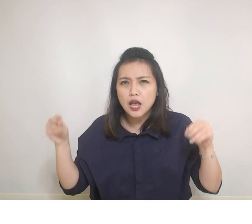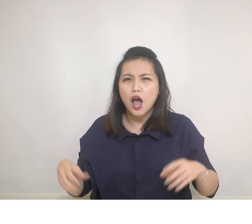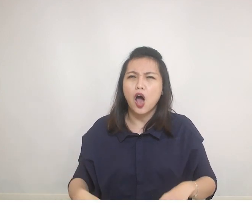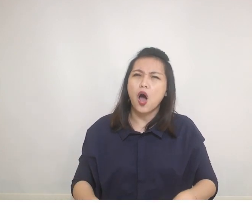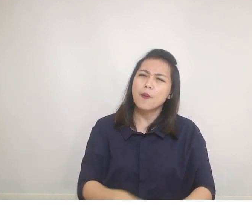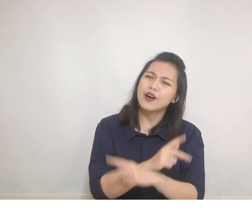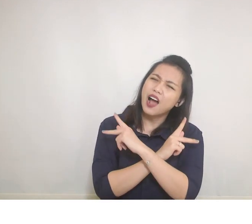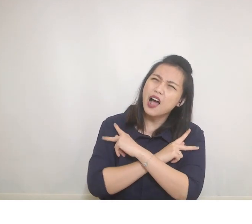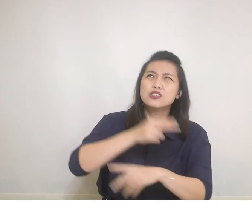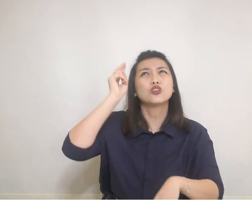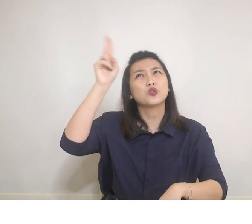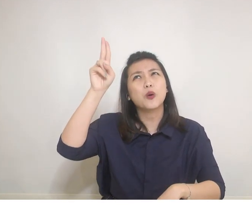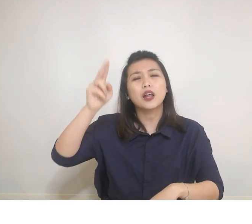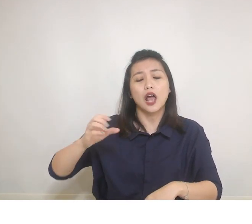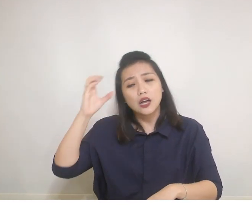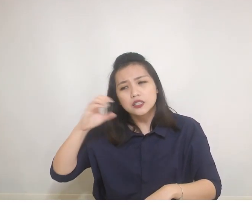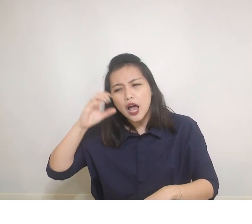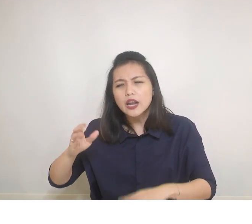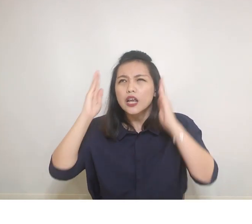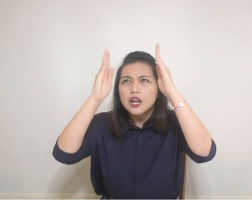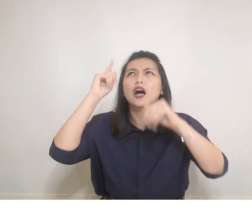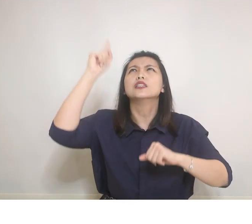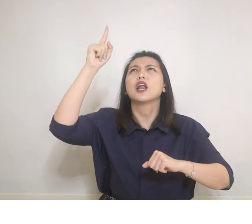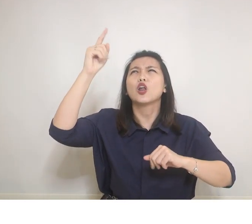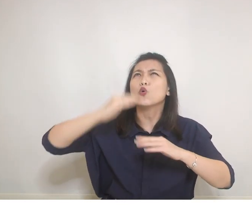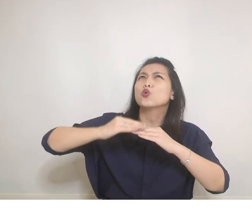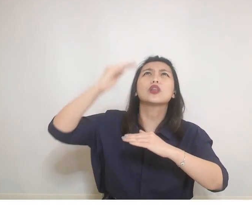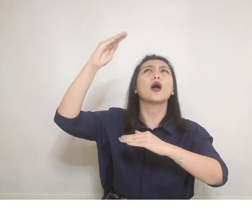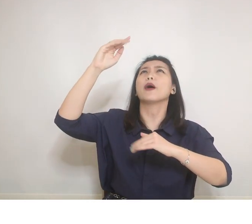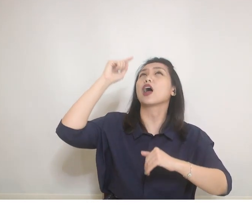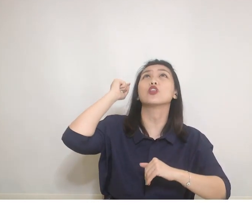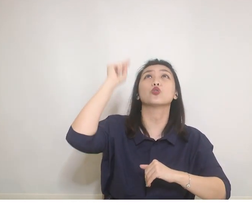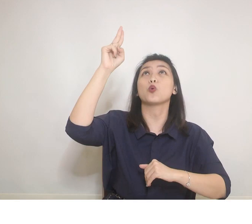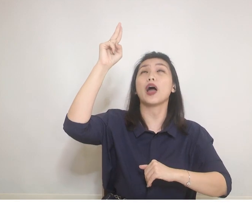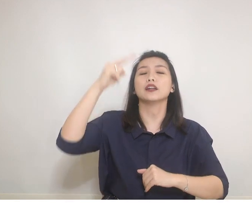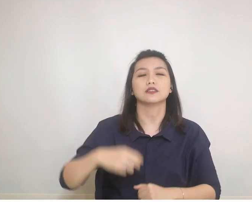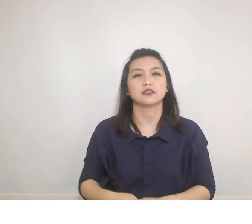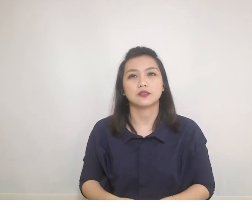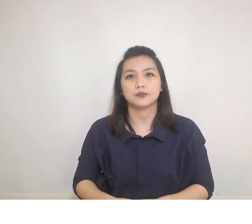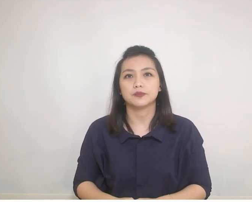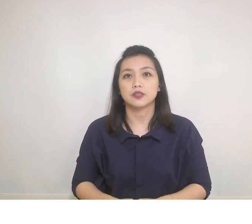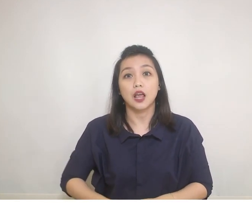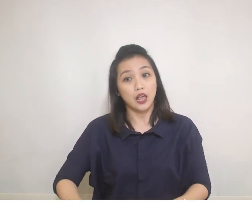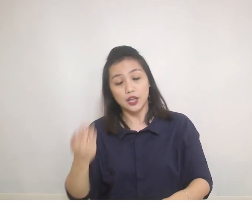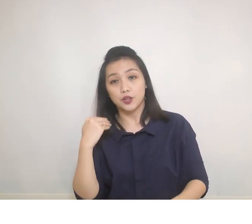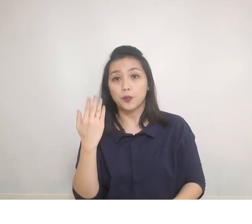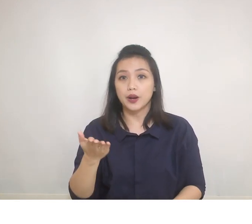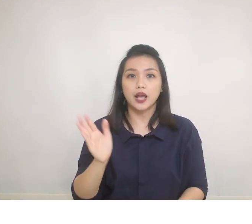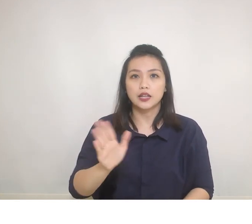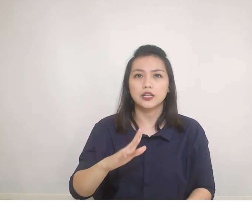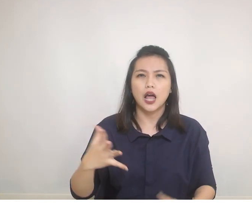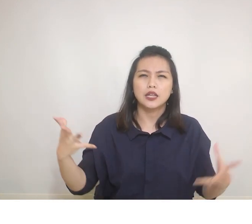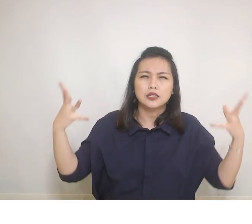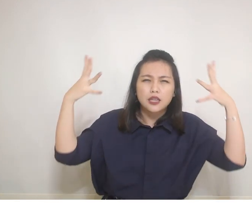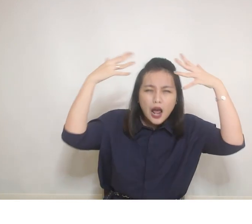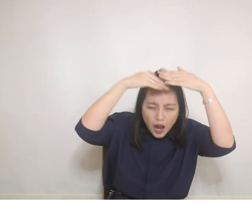percaya bahwa ada urapan Allah yang membuat engkau berhasil. Bukan dengan hanya dengan kerja kerasmu, tetapi dengan kasih karunia Tuhan